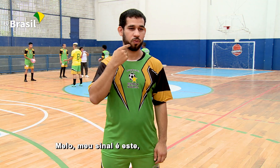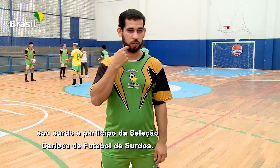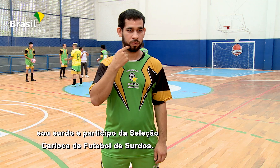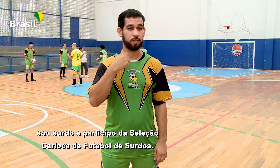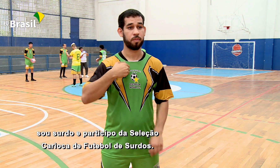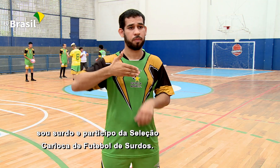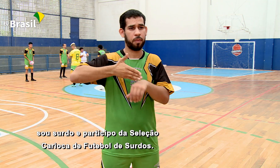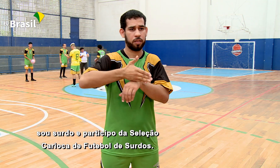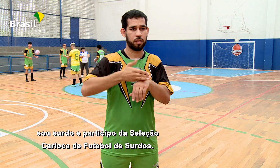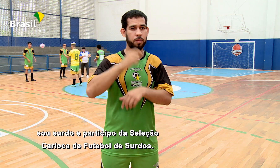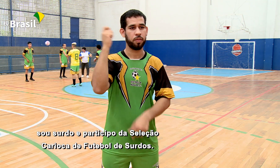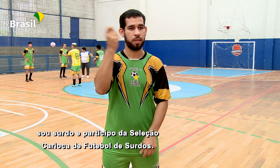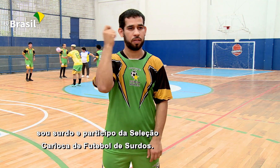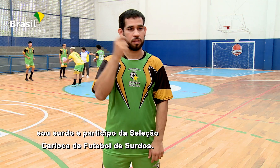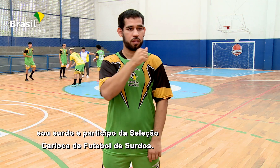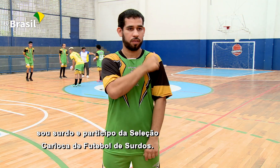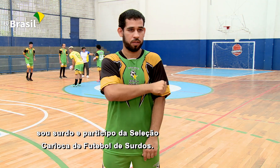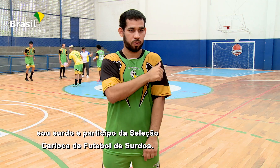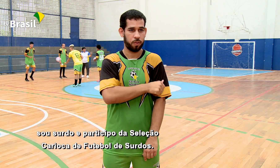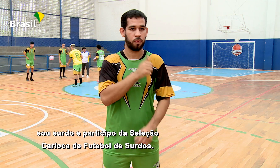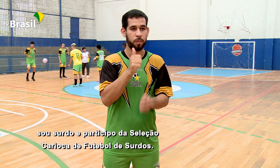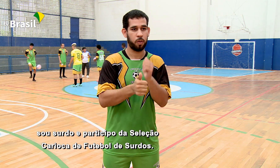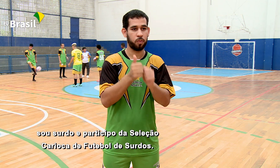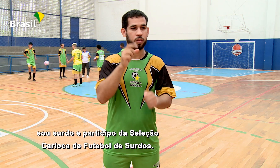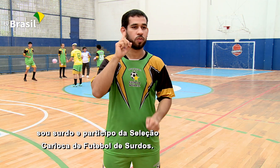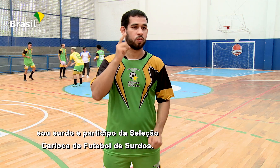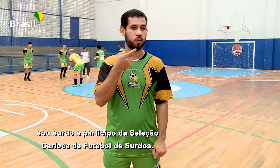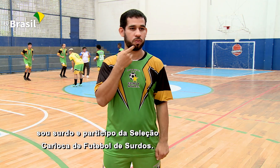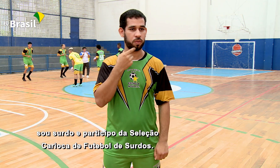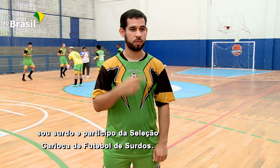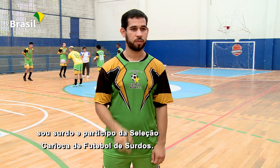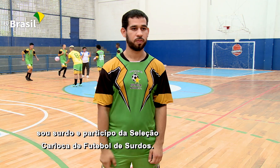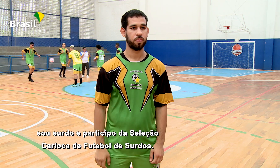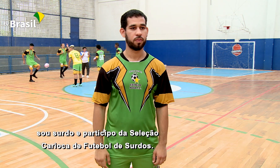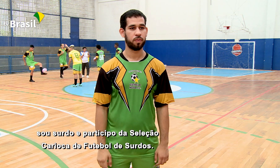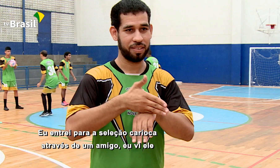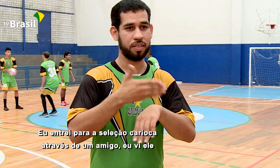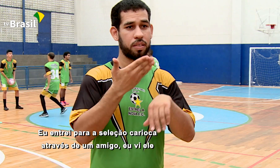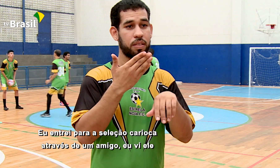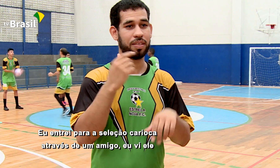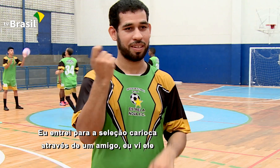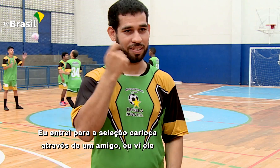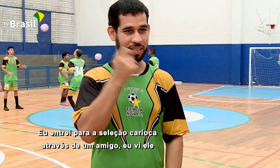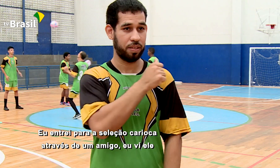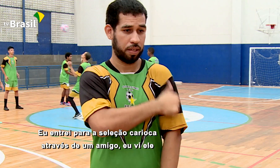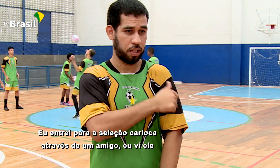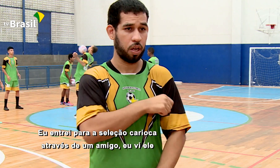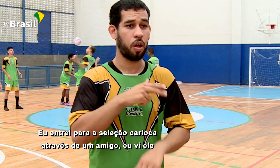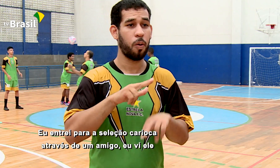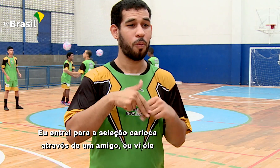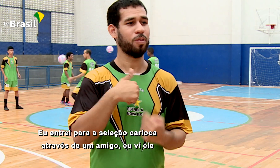Sou surdo e participo da Seleção Carioca de Futebol de Surdo. Eu entrei para a Seleção